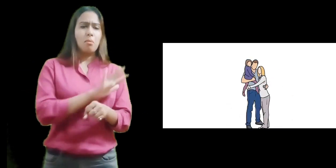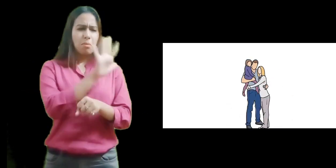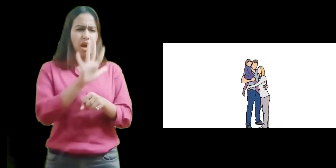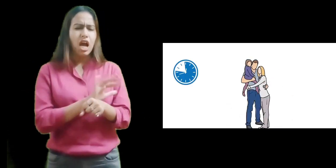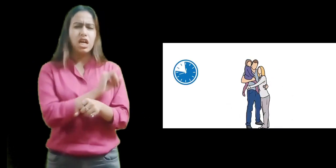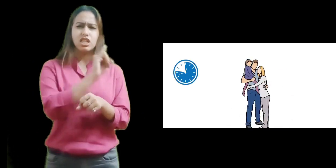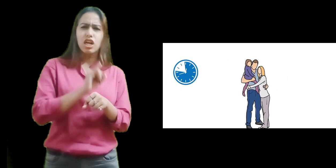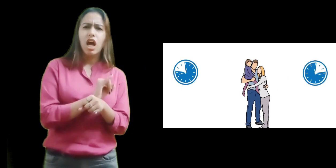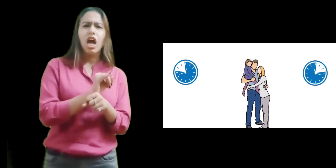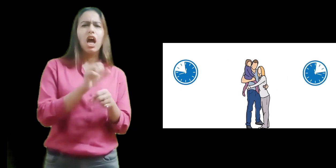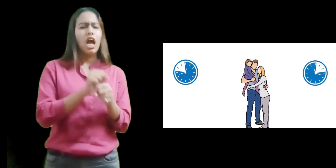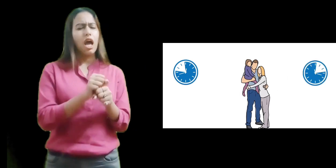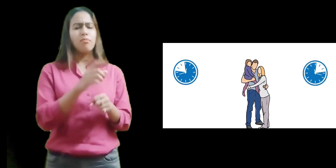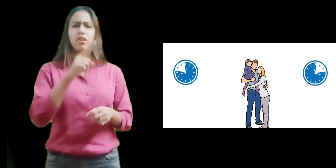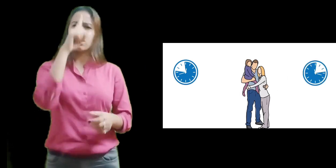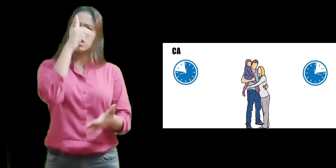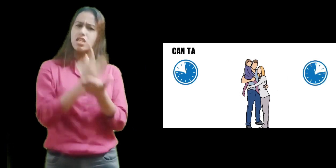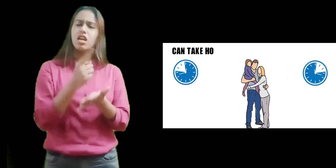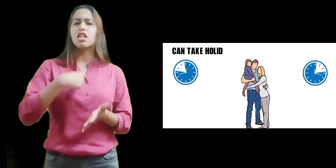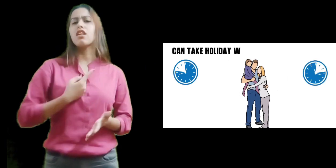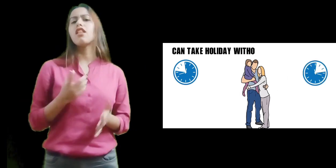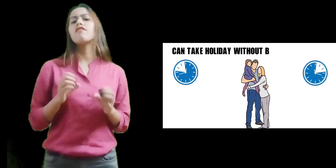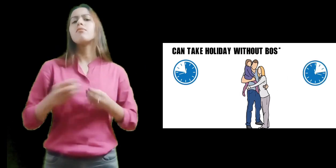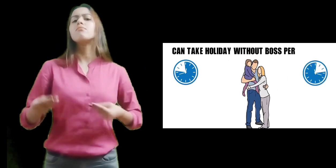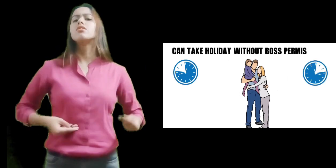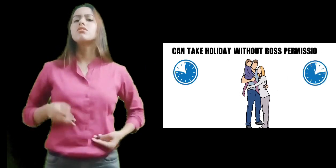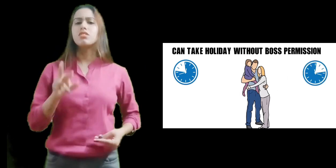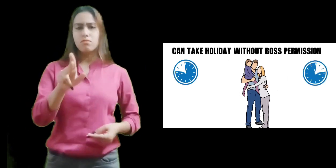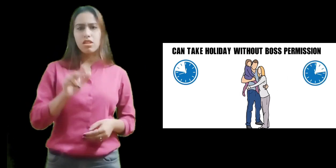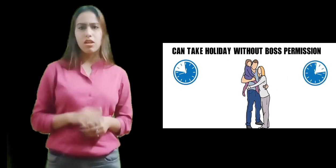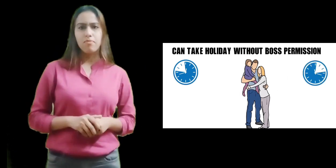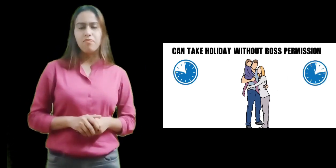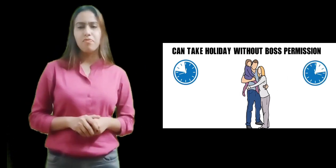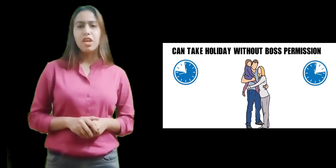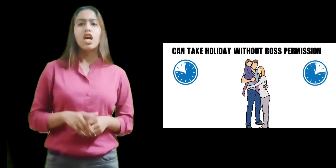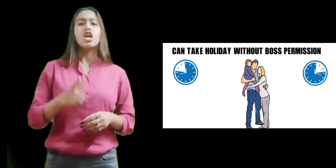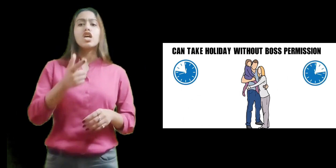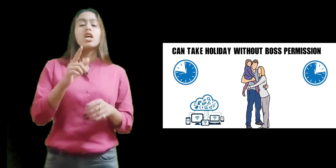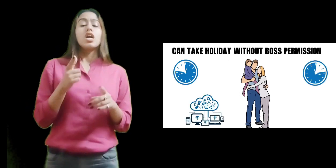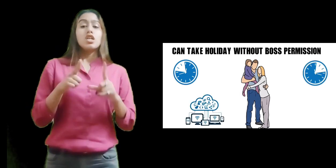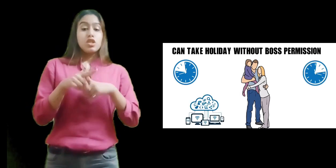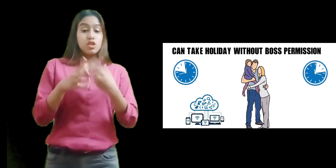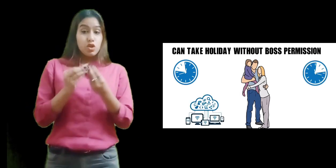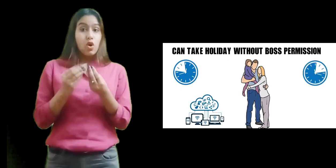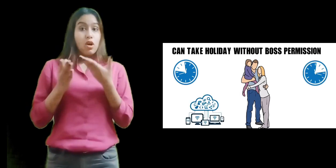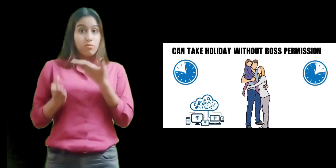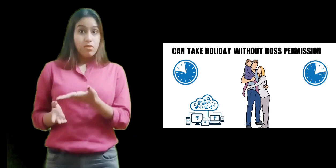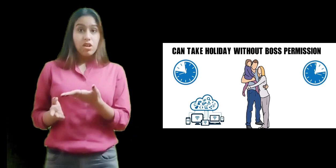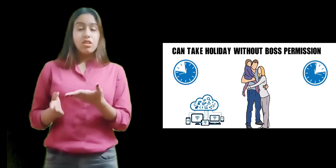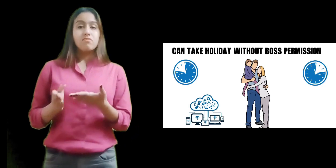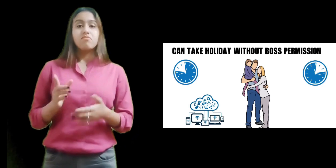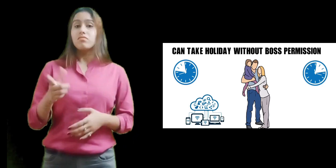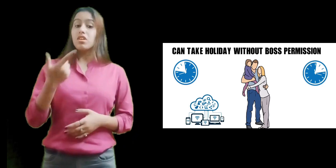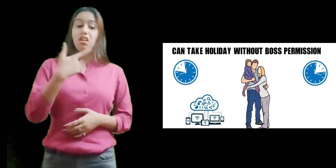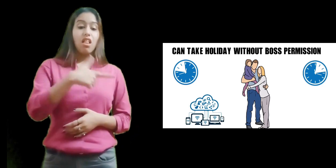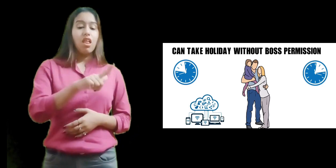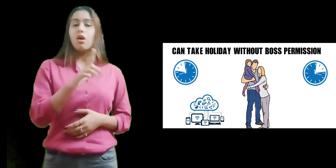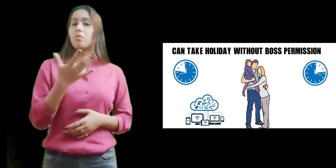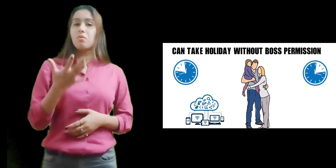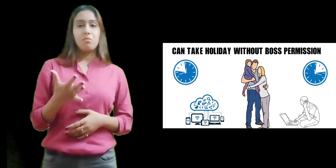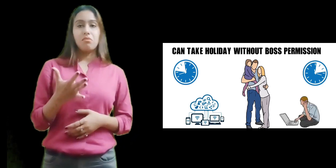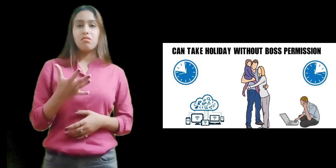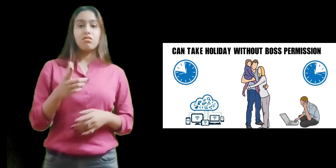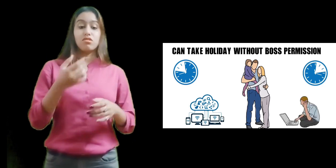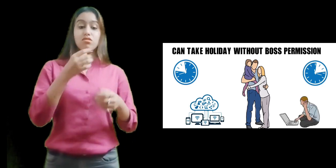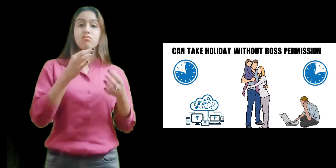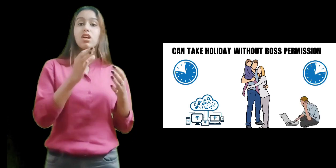को अपने हिसाब से टाइम दे सकते हो, छुट्टी ले सकते हो बिना बॉस की परमिशन लेके। और अगर आप इंटरनेट बिजनेस करो तो और अच्छी बात है, क्योंकि तब आप घर से बैठकर